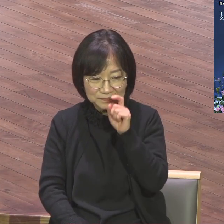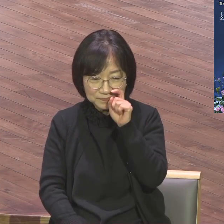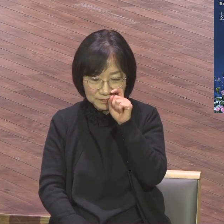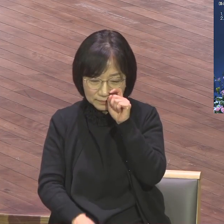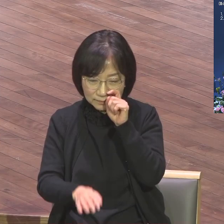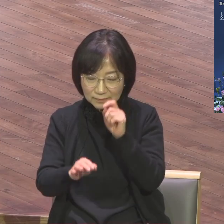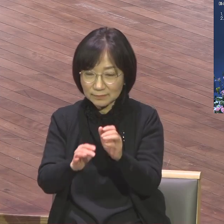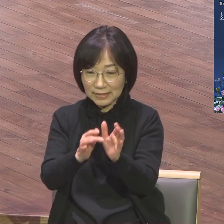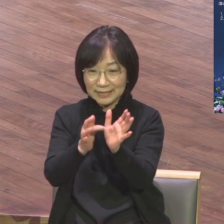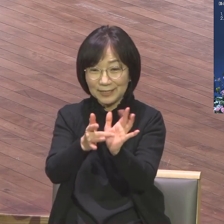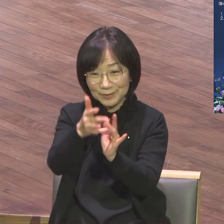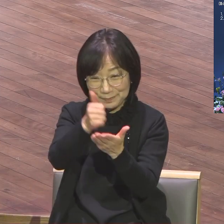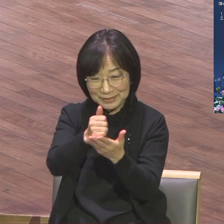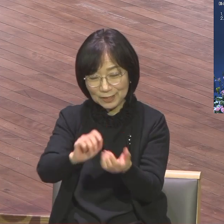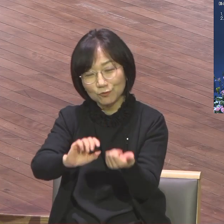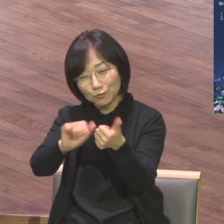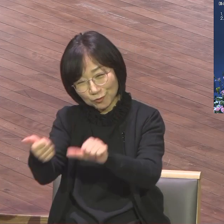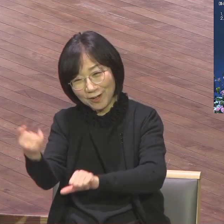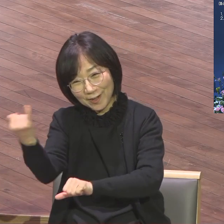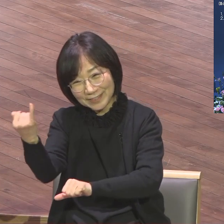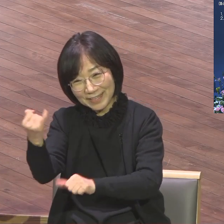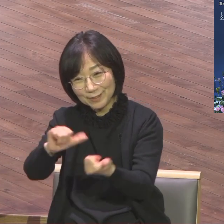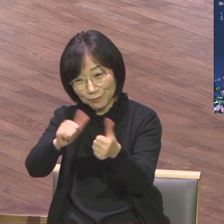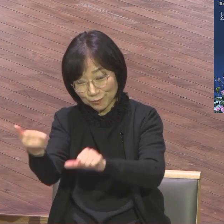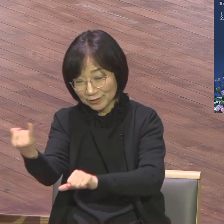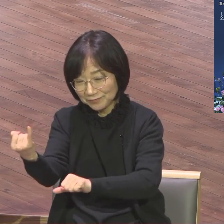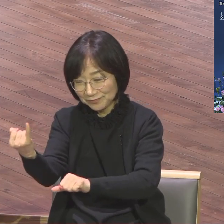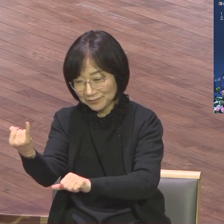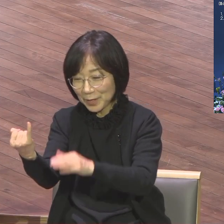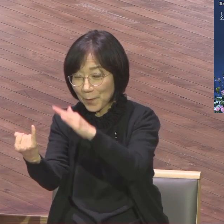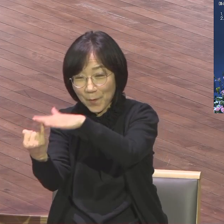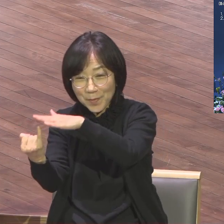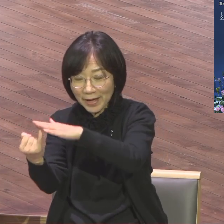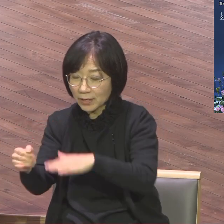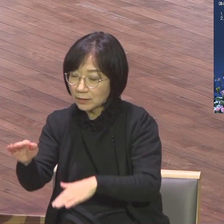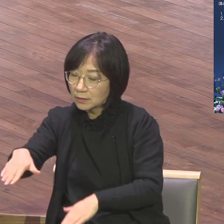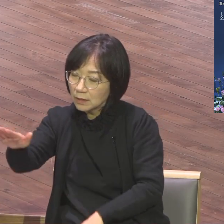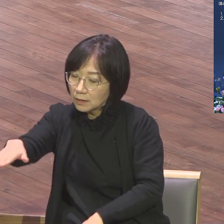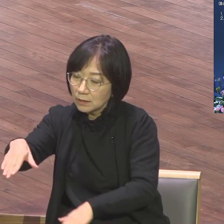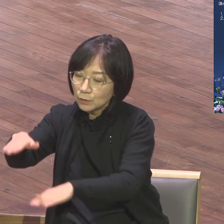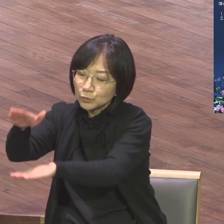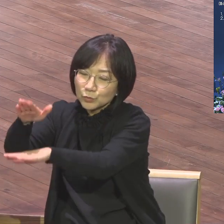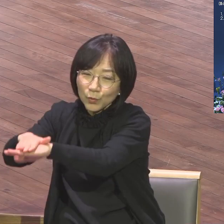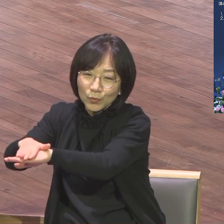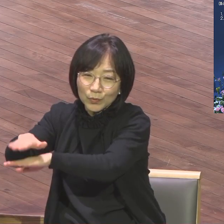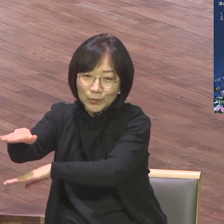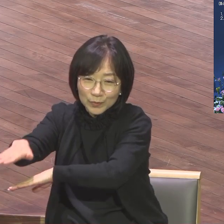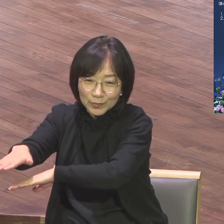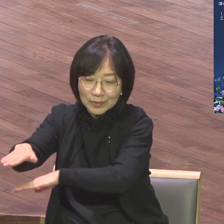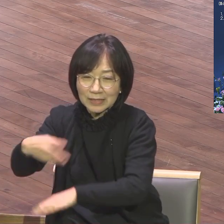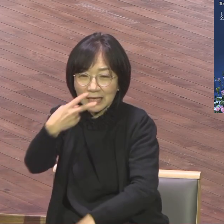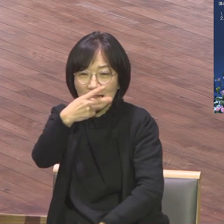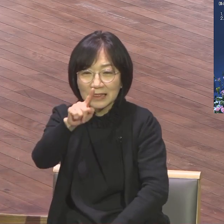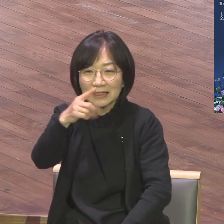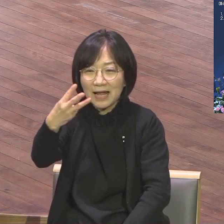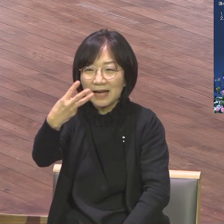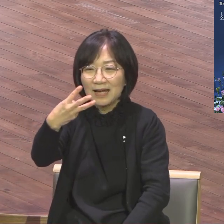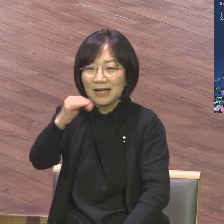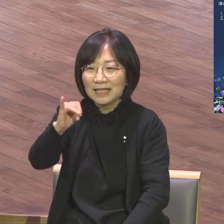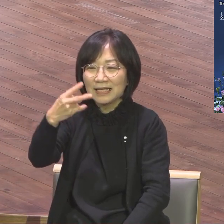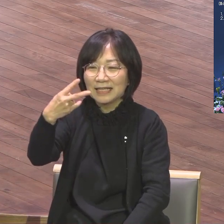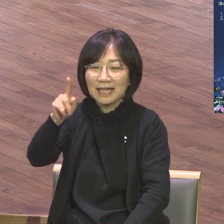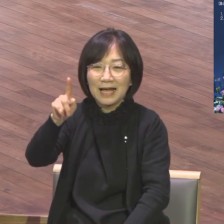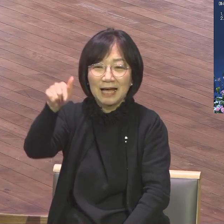예수님께서는 죽은 아이의 손을 잡고 달리다고 말씀하셨습니다. 달리다고는 그 당시 예수님 쓰시는 그 당시 어느